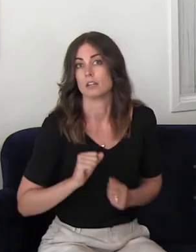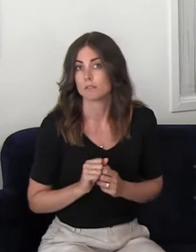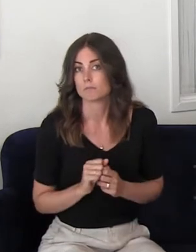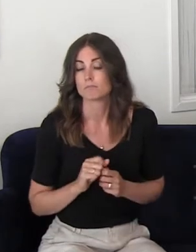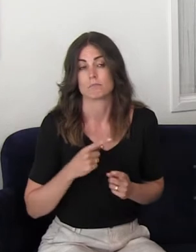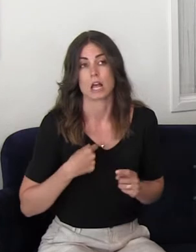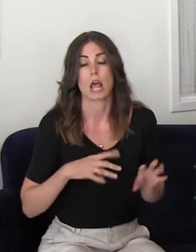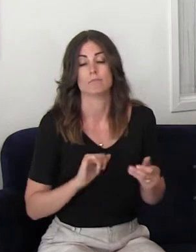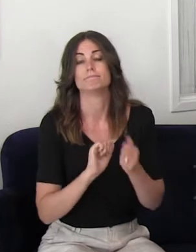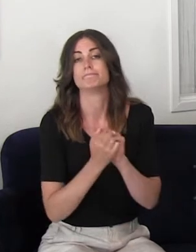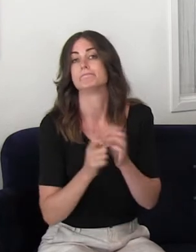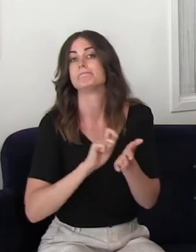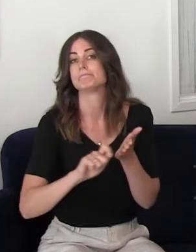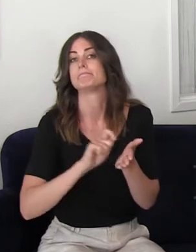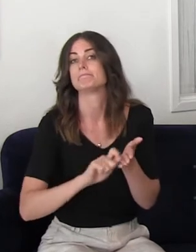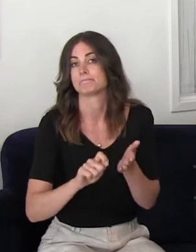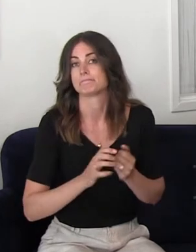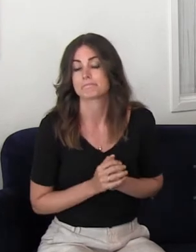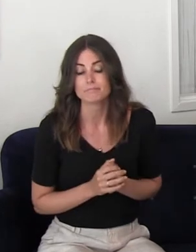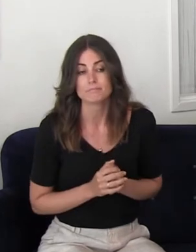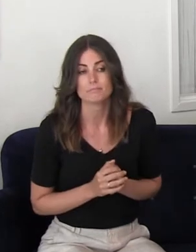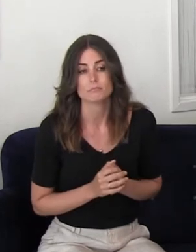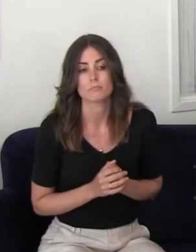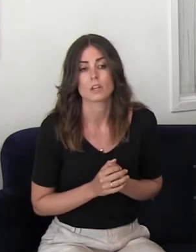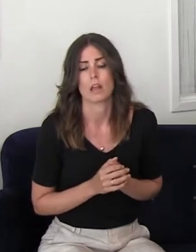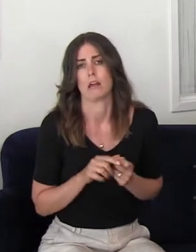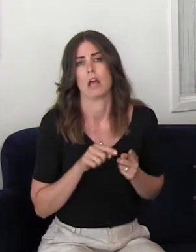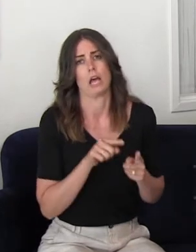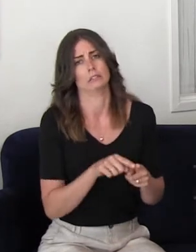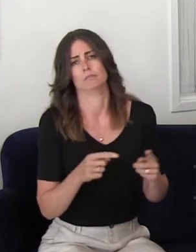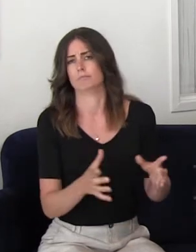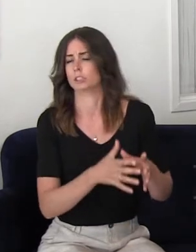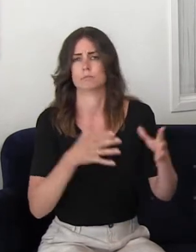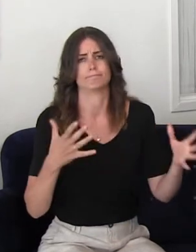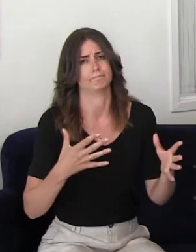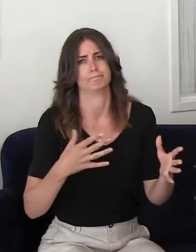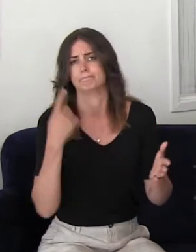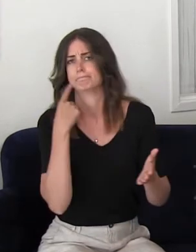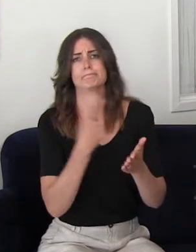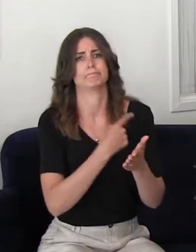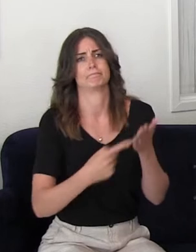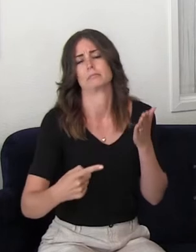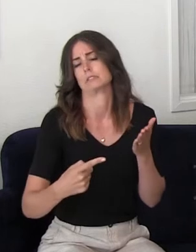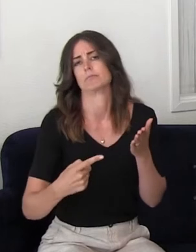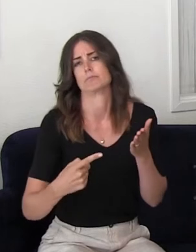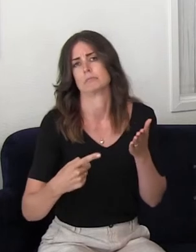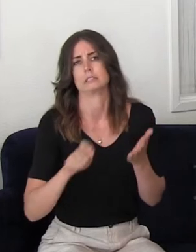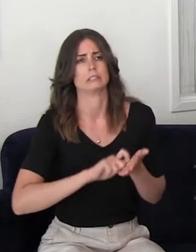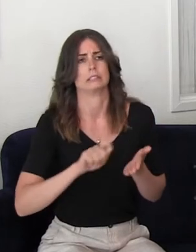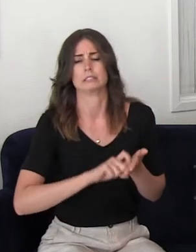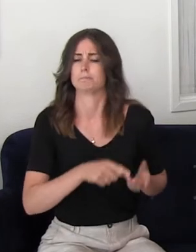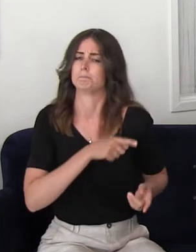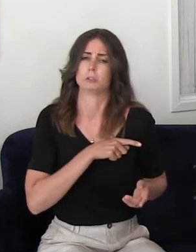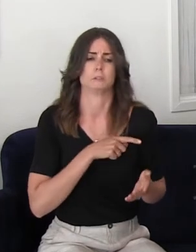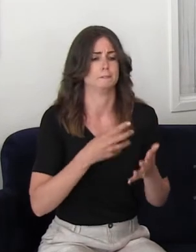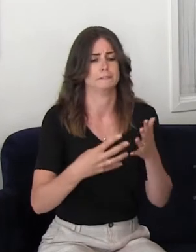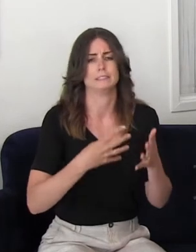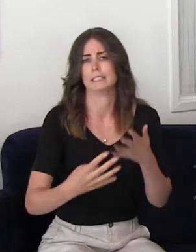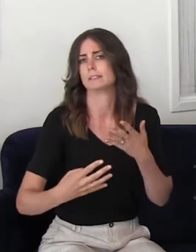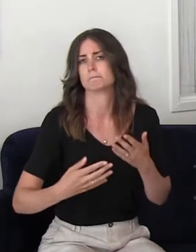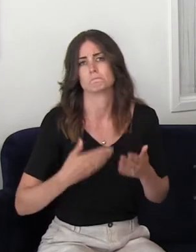Wideborn. Cornelis är en av våra stora textförfattare, kompositörer och artister.